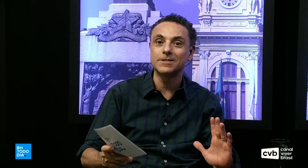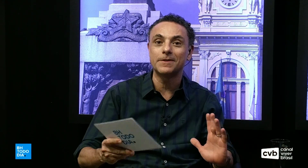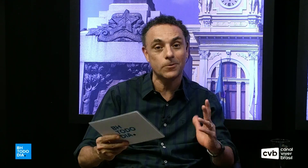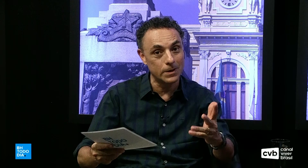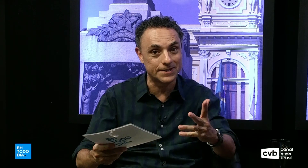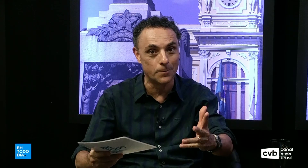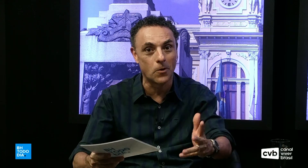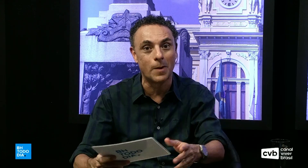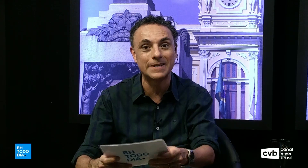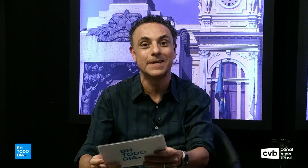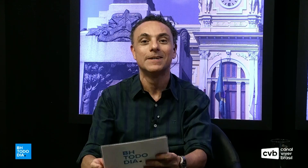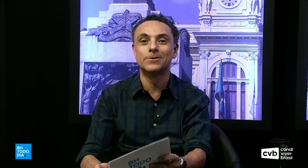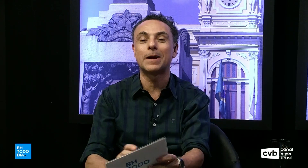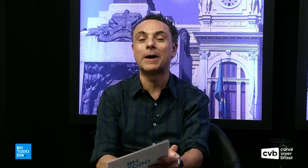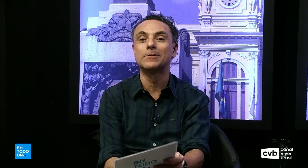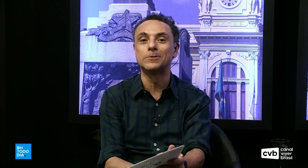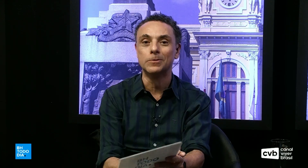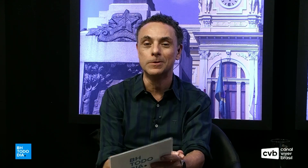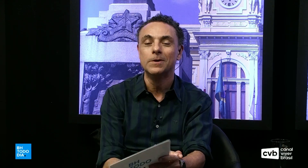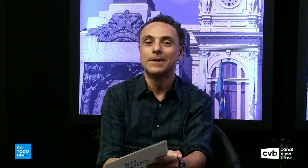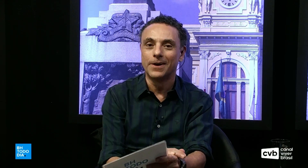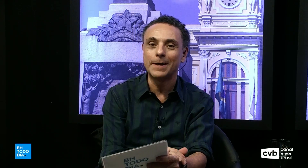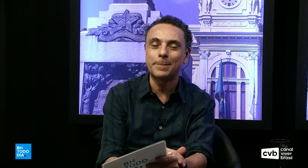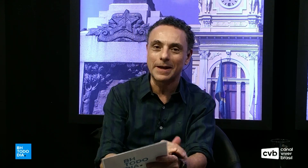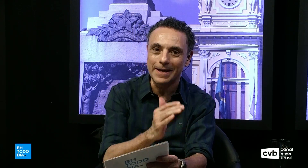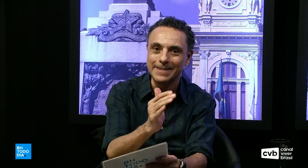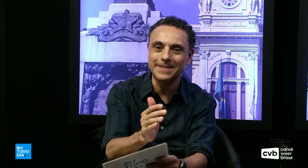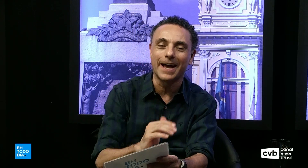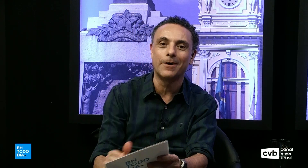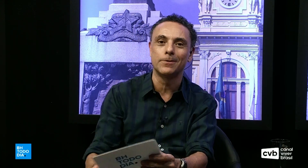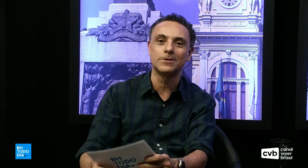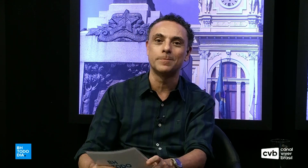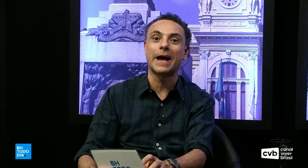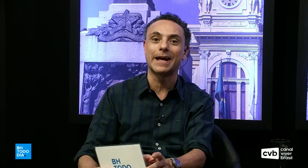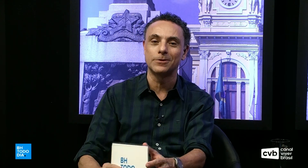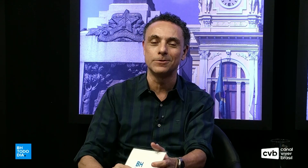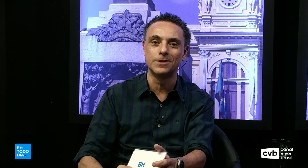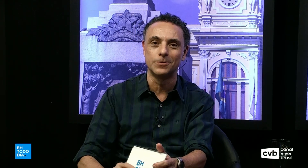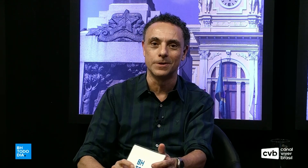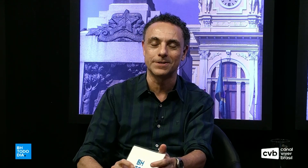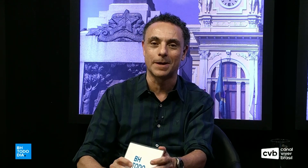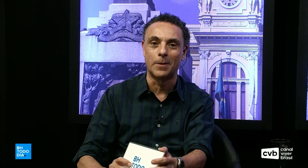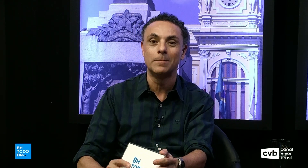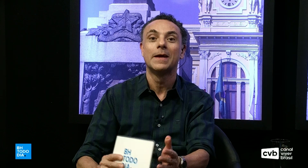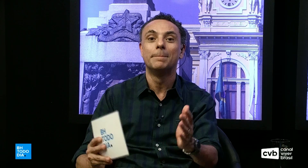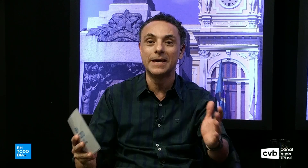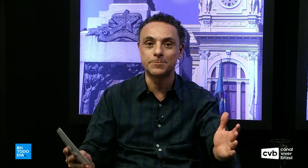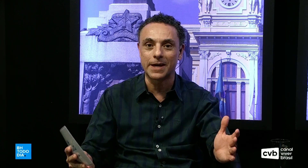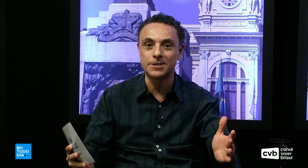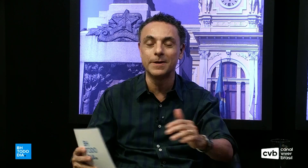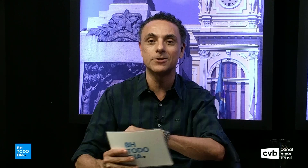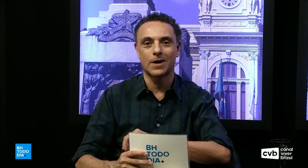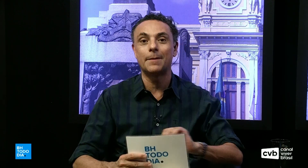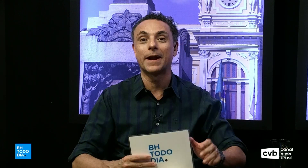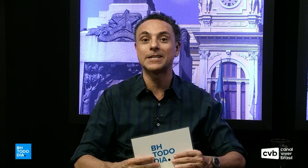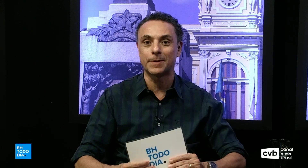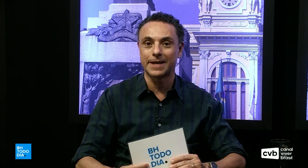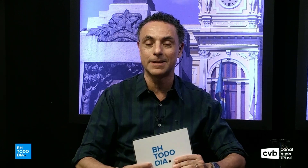a gente vai conhecer um pouco mais do trabalho do Túlio, para encerrar o nosso BH todo dia de hoje, tá bom? Beijo para quem é de beijo, abraço para quem é de